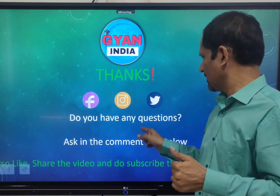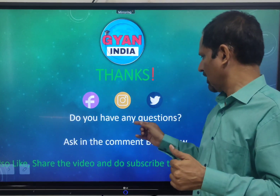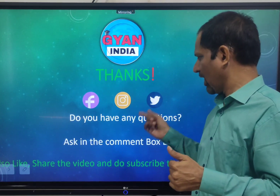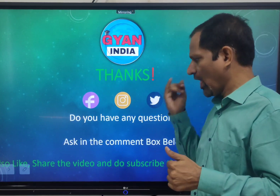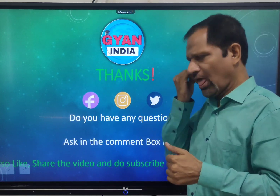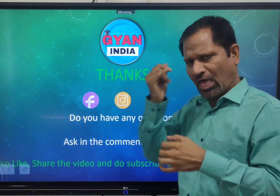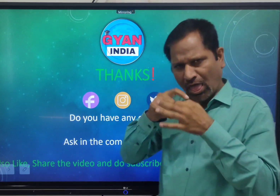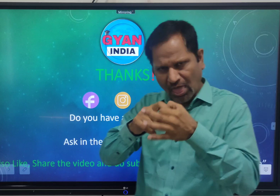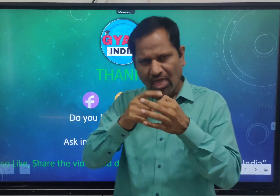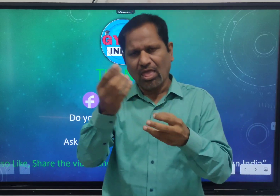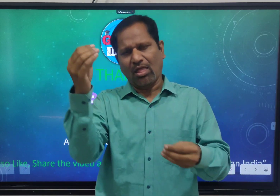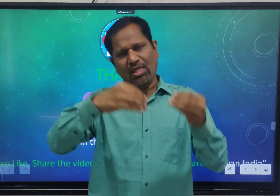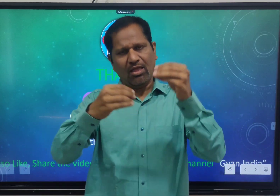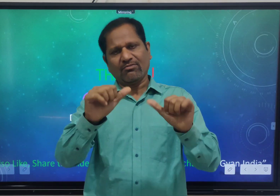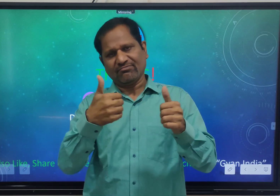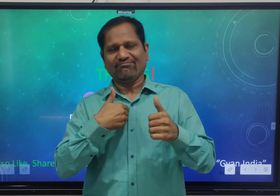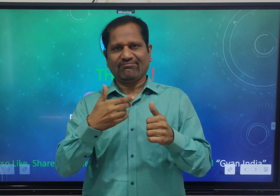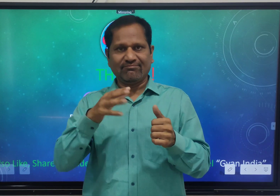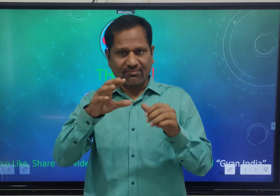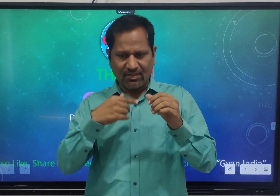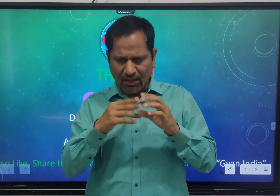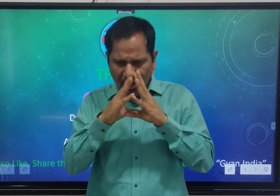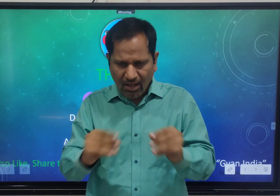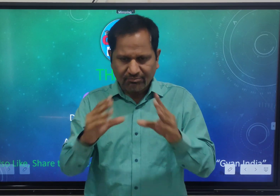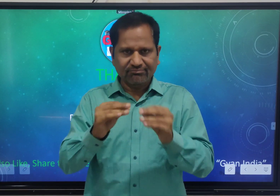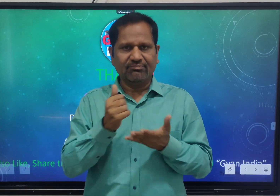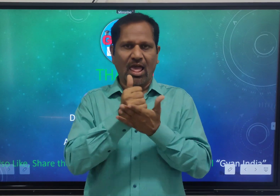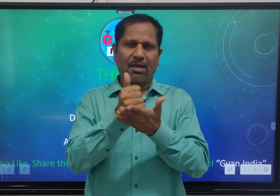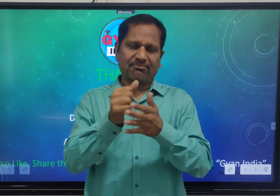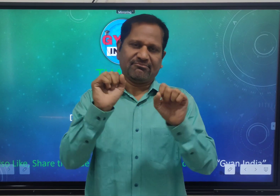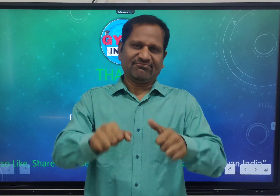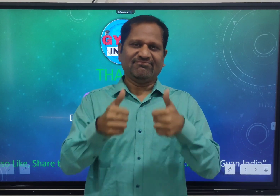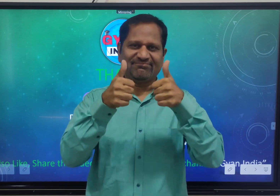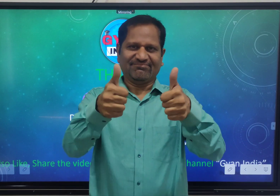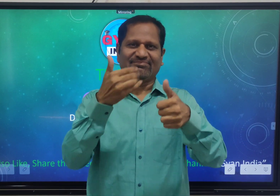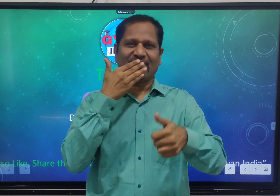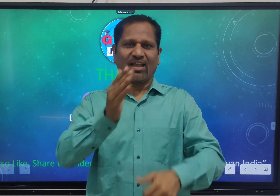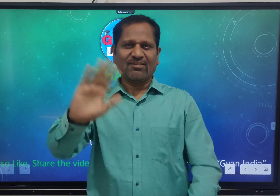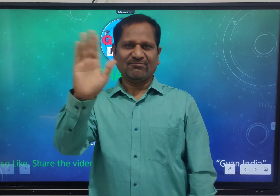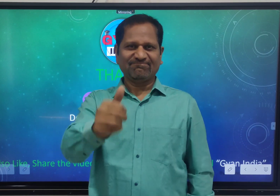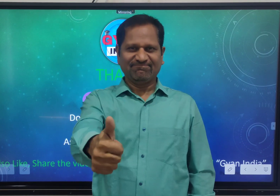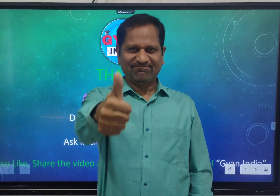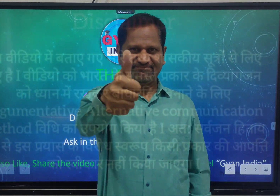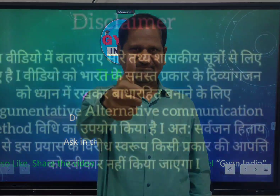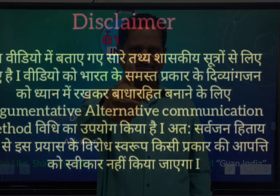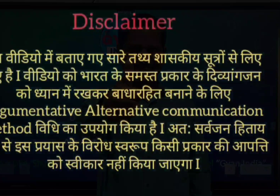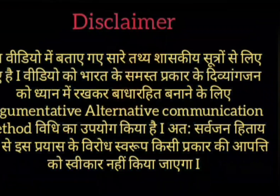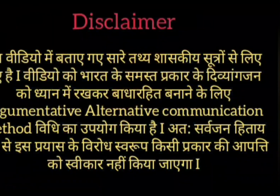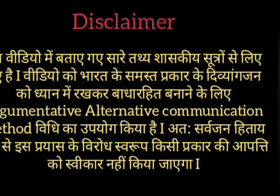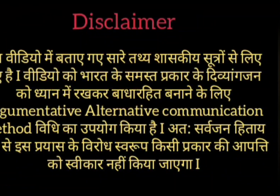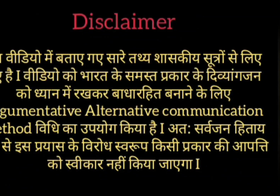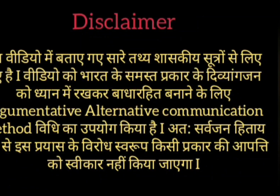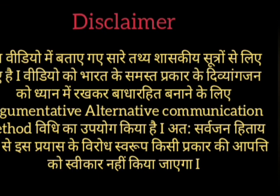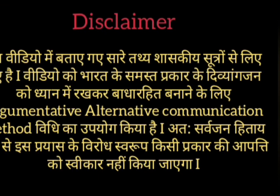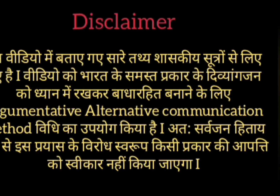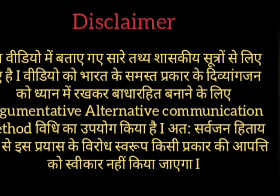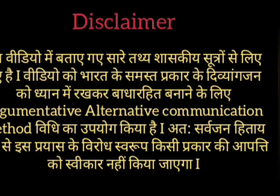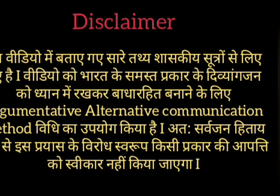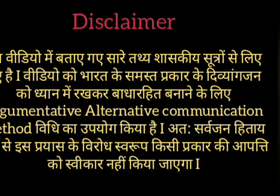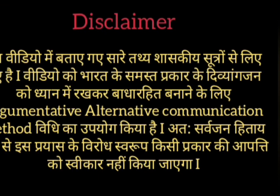क्लास मेरी चालू रहेगी। कोई भी क्वेश्चन है आप मुझे ज़रूर पूछ सकते हैं। आप सब लोगों इस वीडियो में बताए गए सारे तथ्य शासकीय सूत्रों से लिए गए हैं। वीडियो में को भारत के